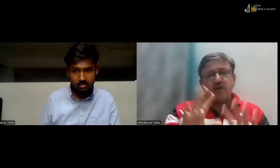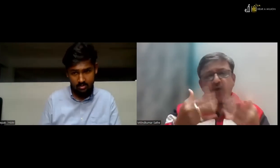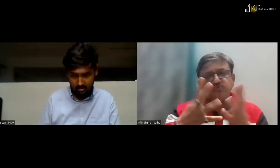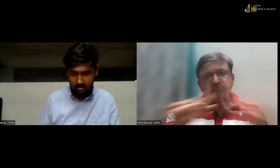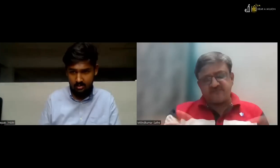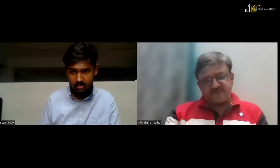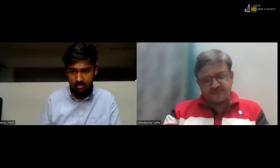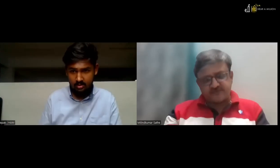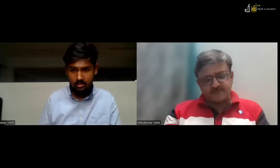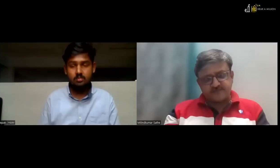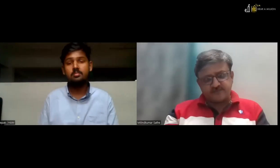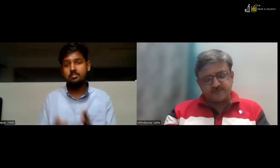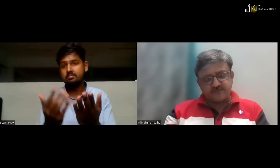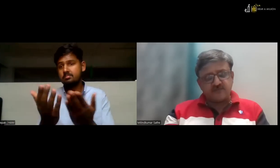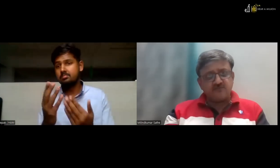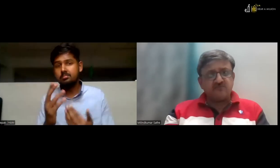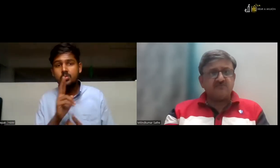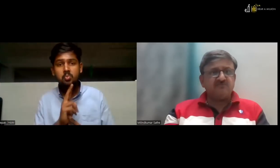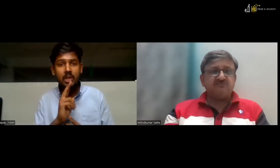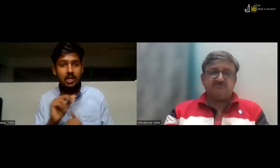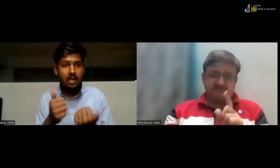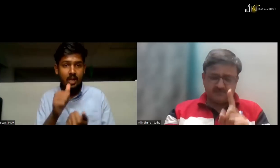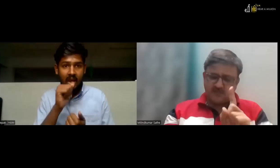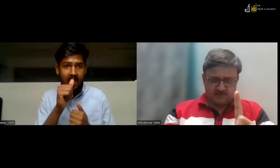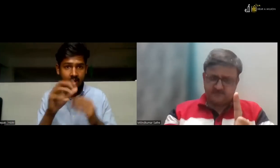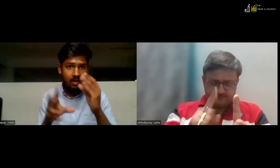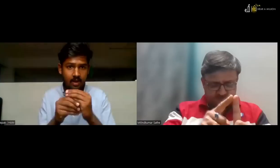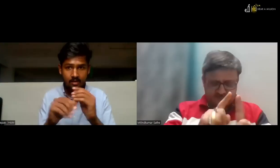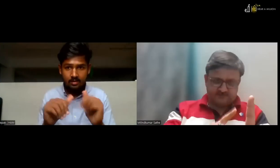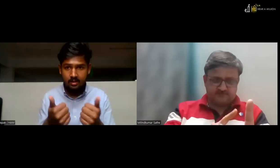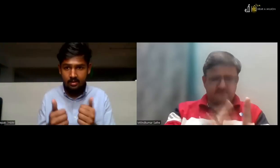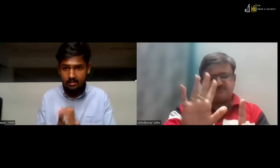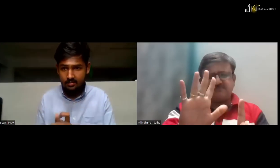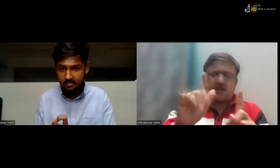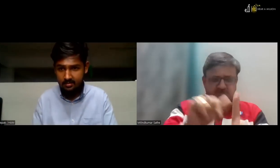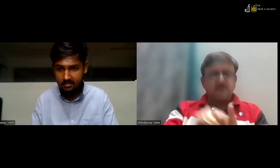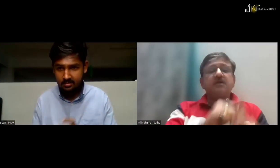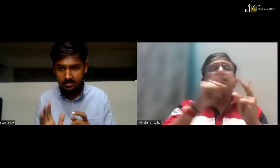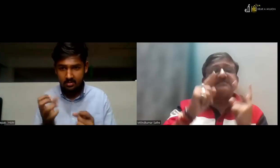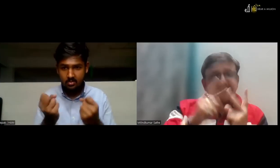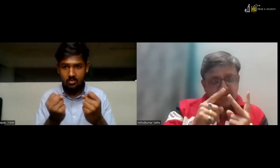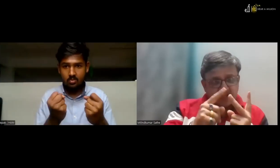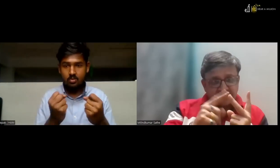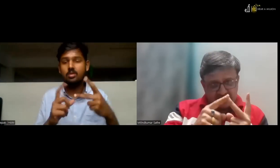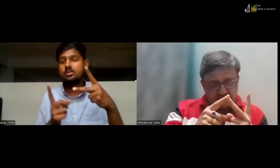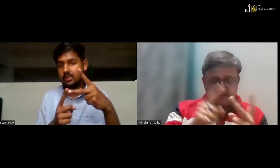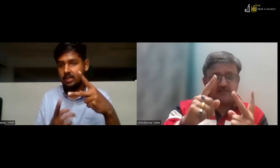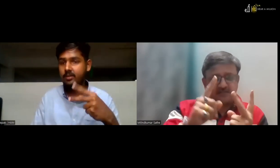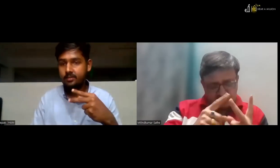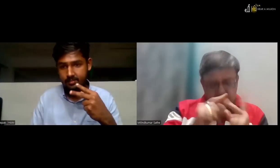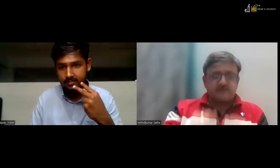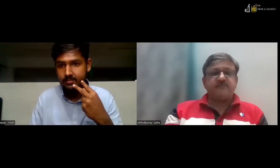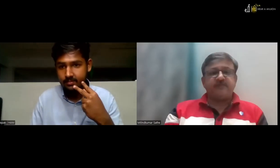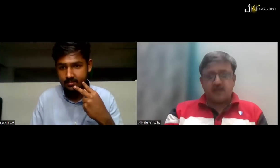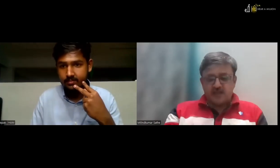Hard. Cholesterol. मोटापा व डायबिटीज के रोगियों को ऐसा उपयोग कर पतंजलि critically refined rice from oil व कच्चे